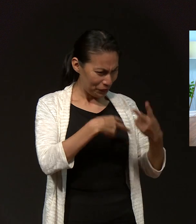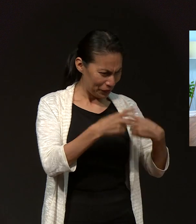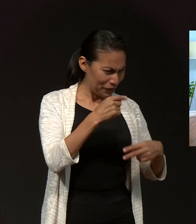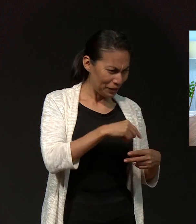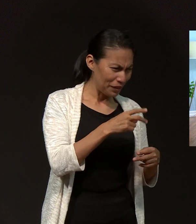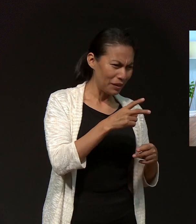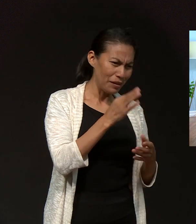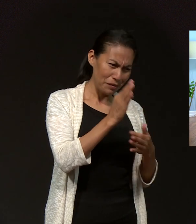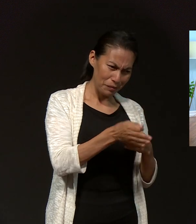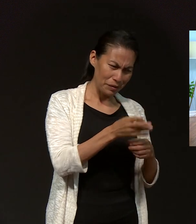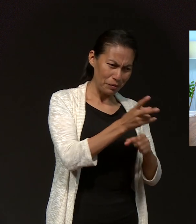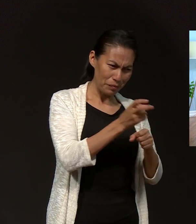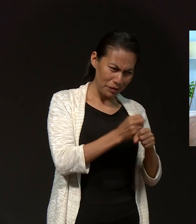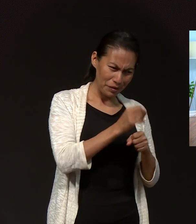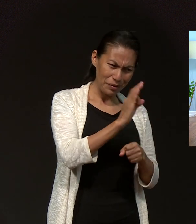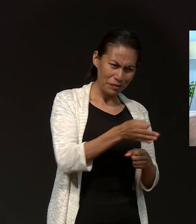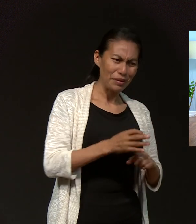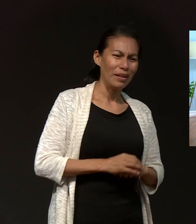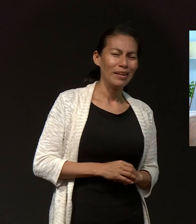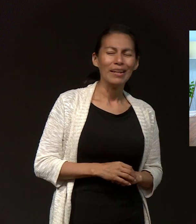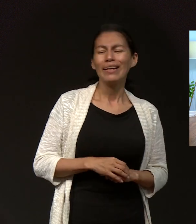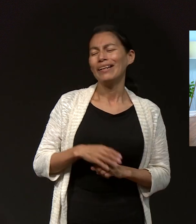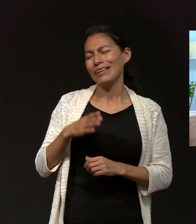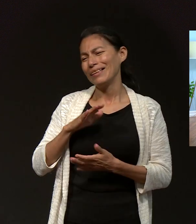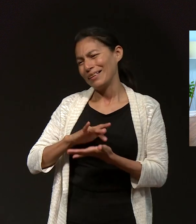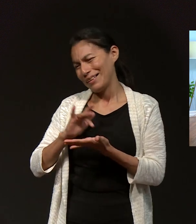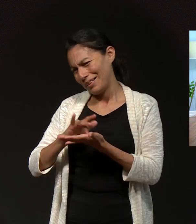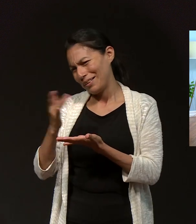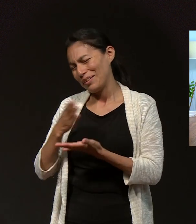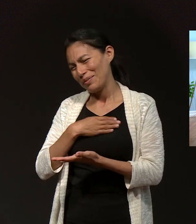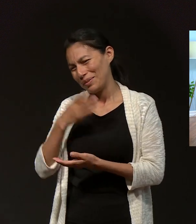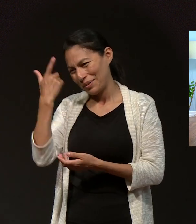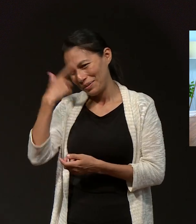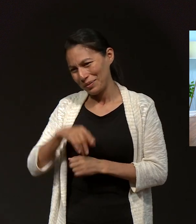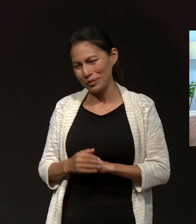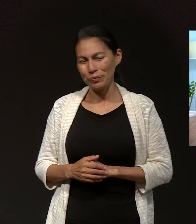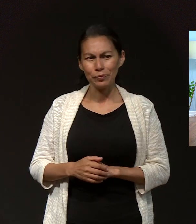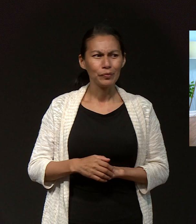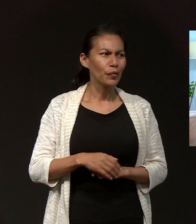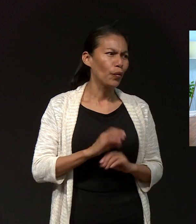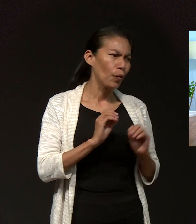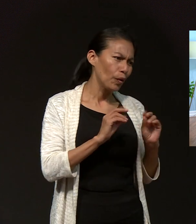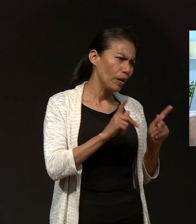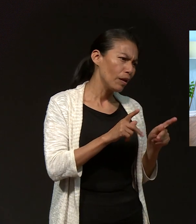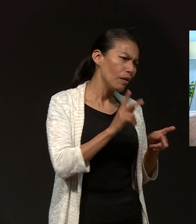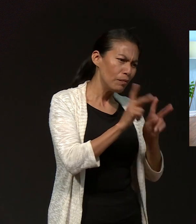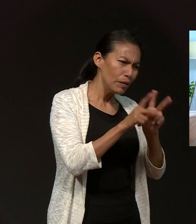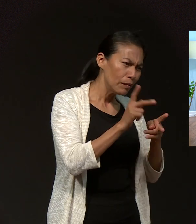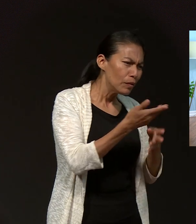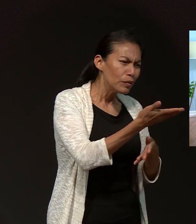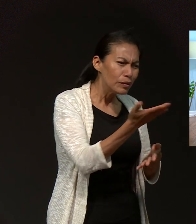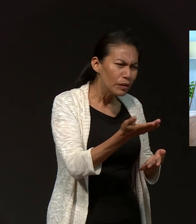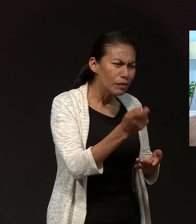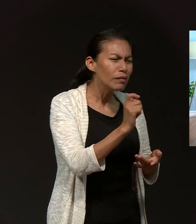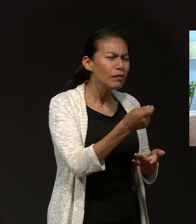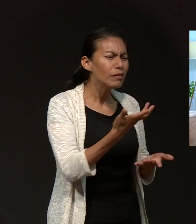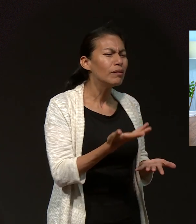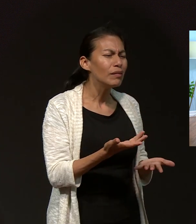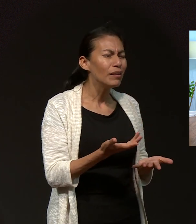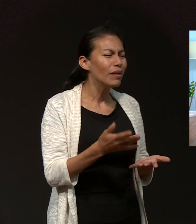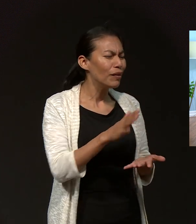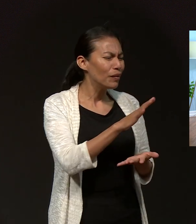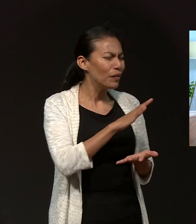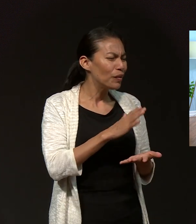Rubén, Neftalí, cuéntenos algo de ustedes para que nos familiaricemos y entremos